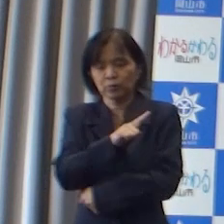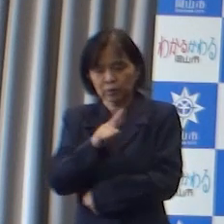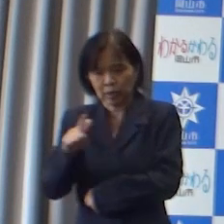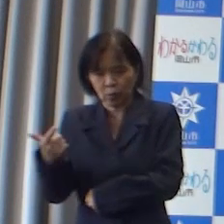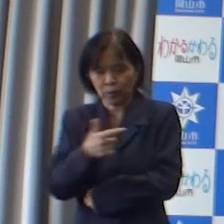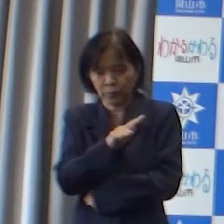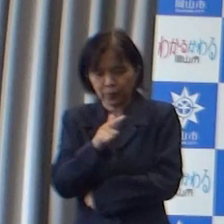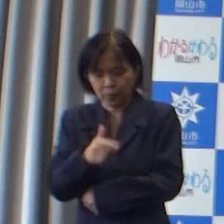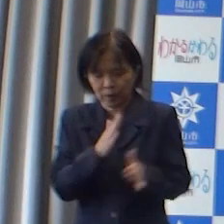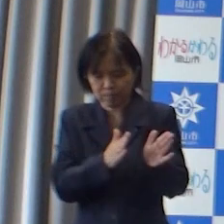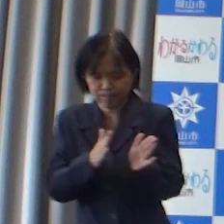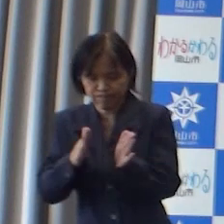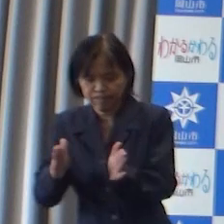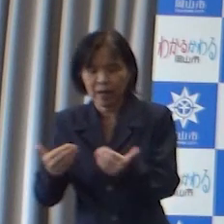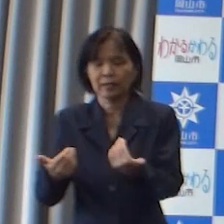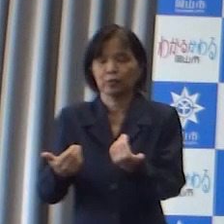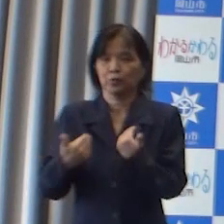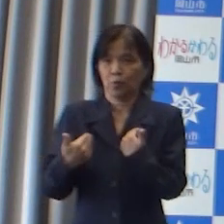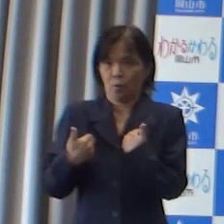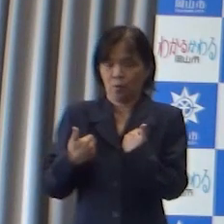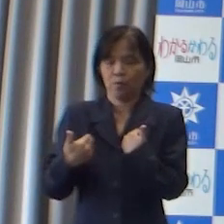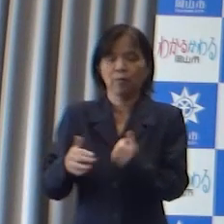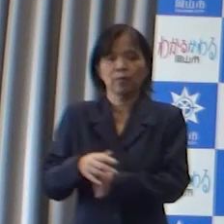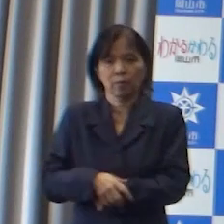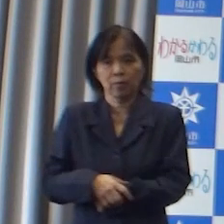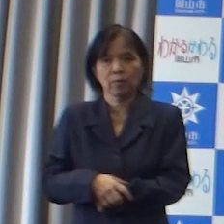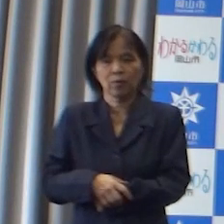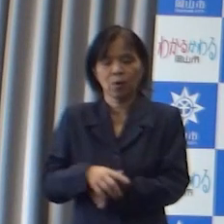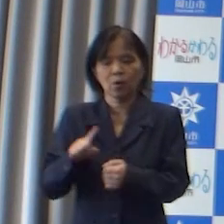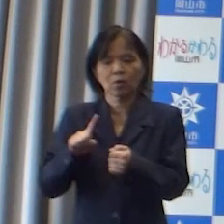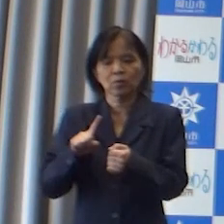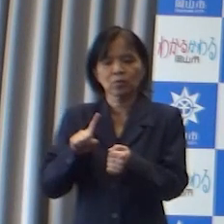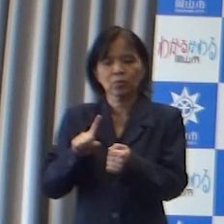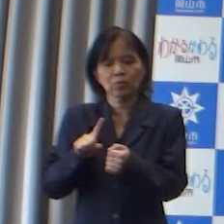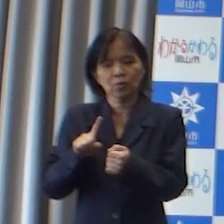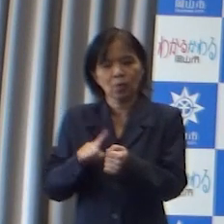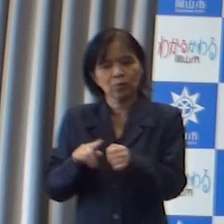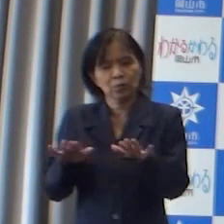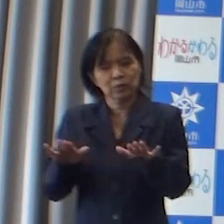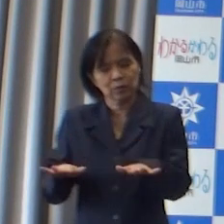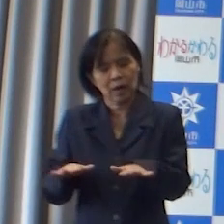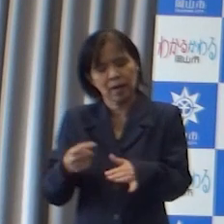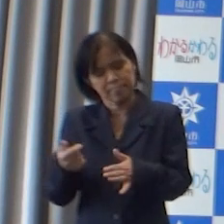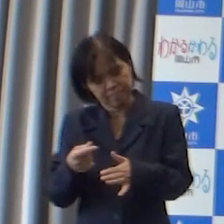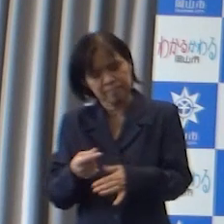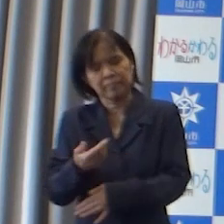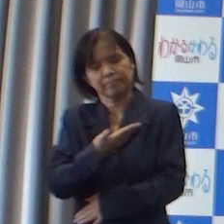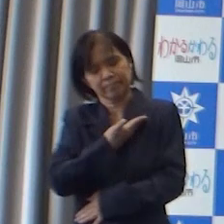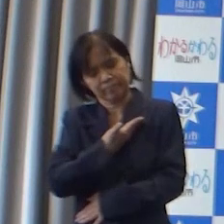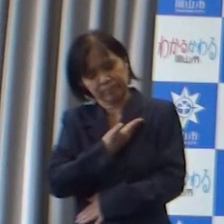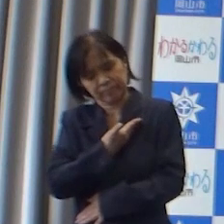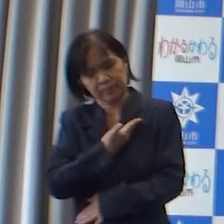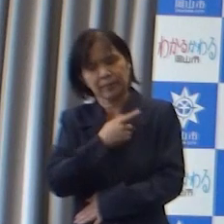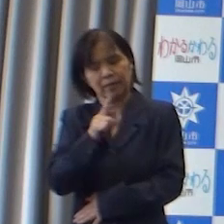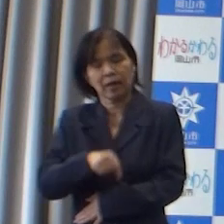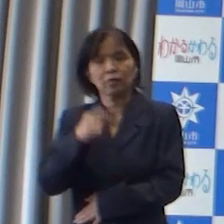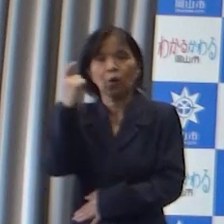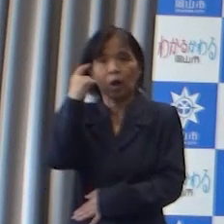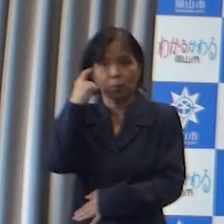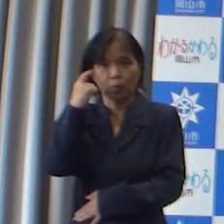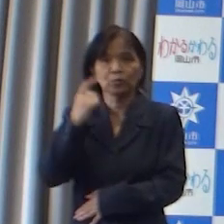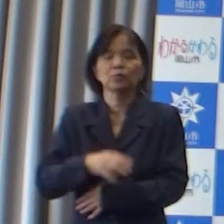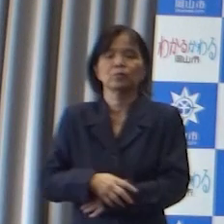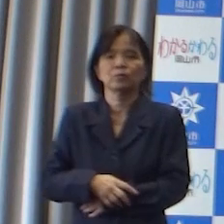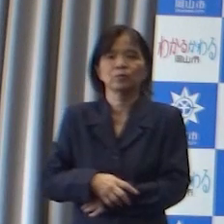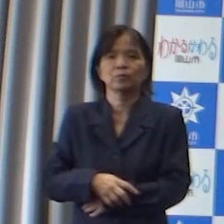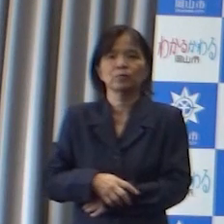マネージをやっていかなければならないわけですから、まあ、今年度はやめないのかなというように思います。し